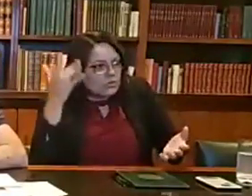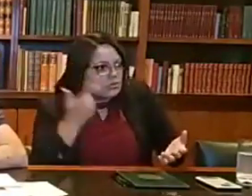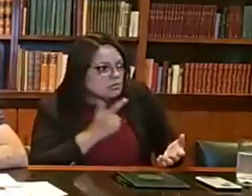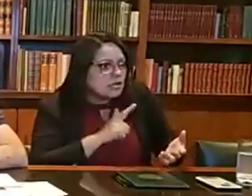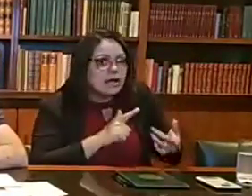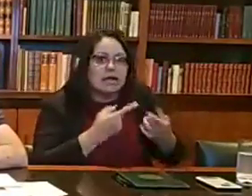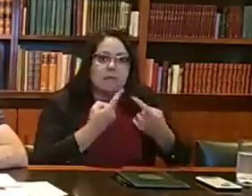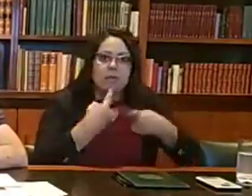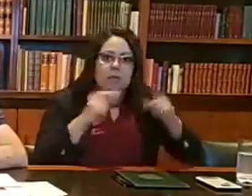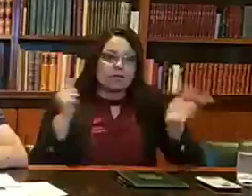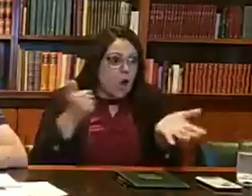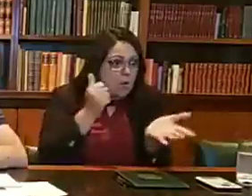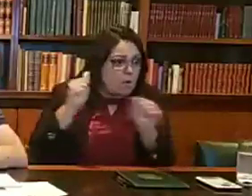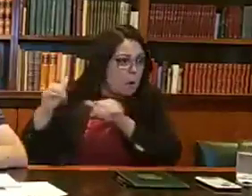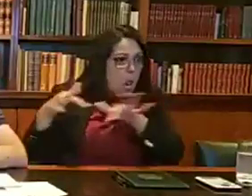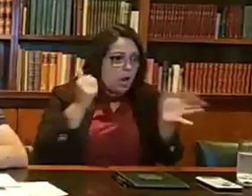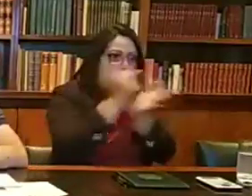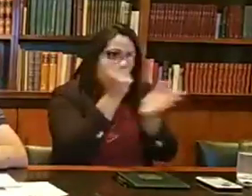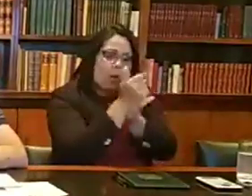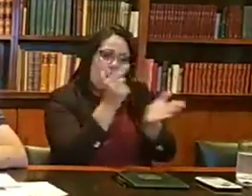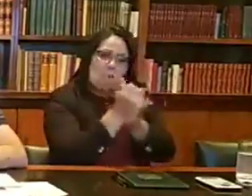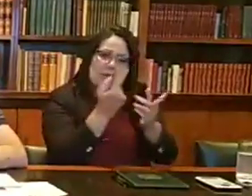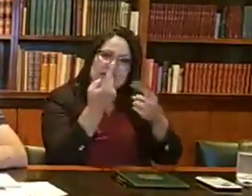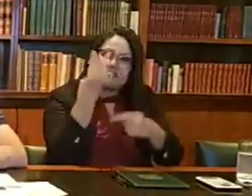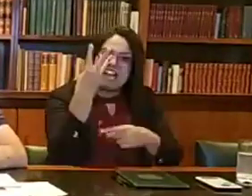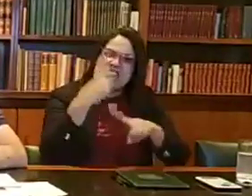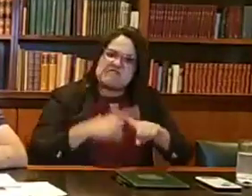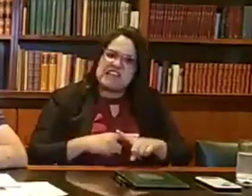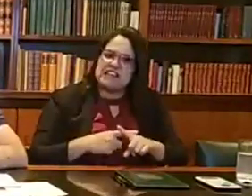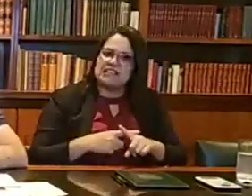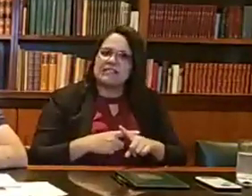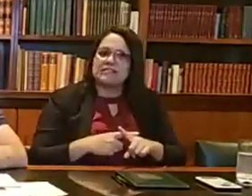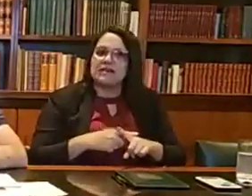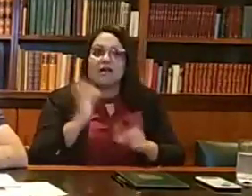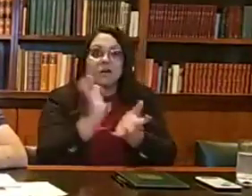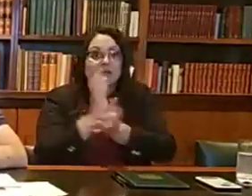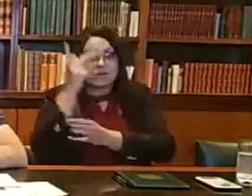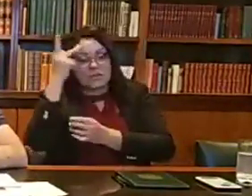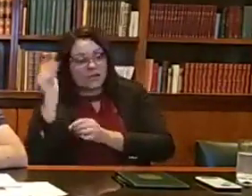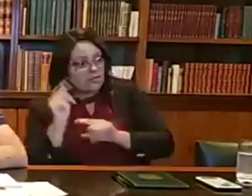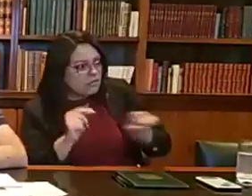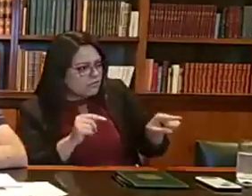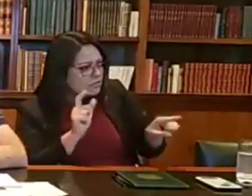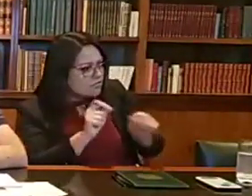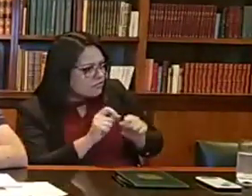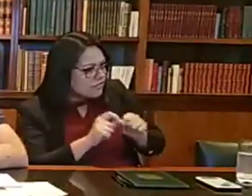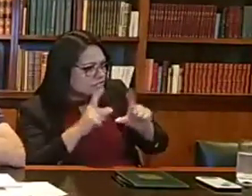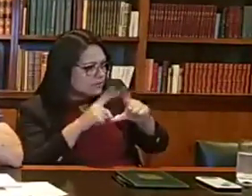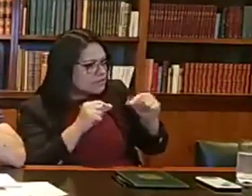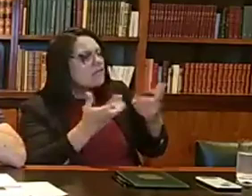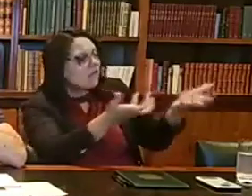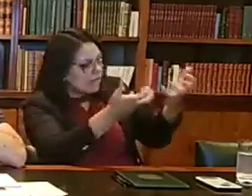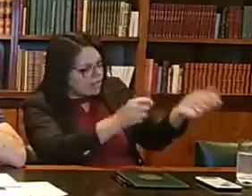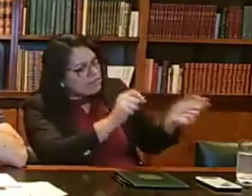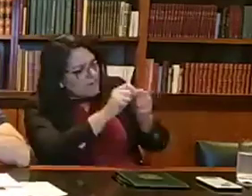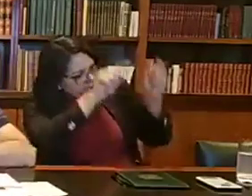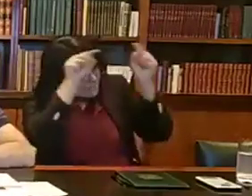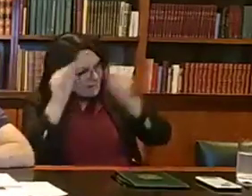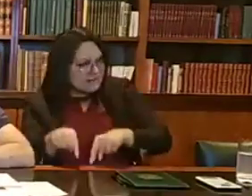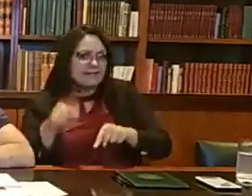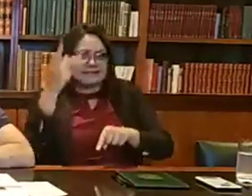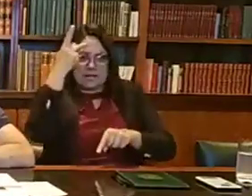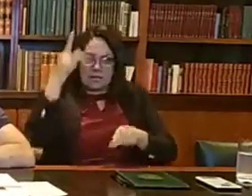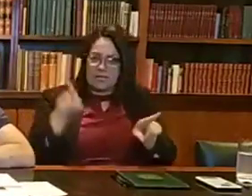cidadão aí de São Paulo, também falou, poxa, por que só Brasília? Faz aqui também. Então, a Associação de Criadores lá de Rondônia,